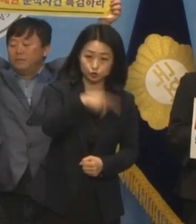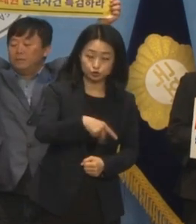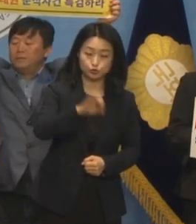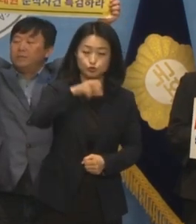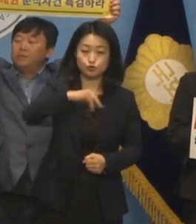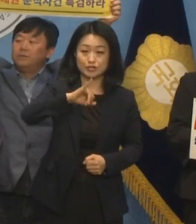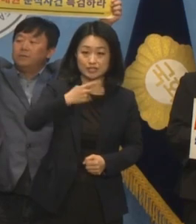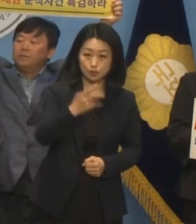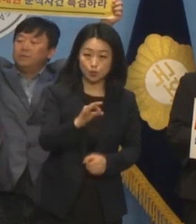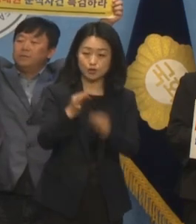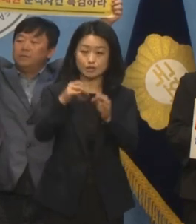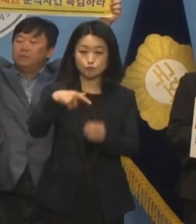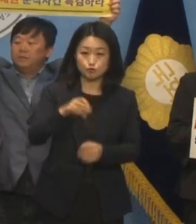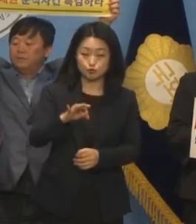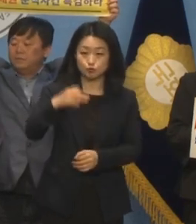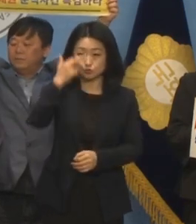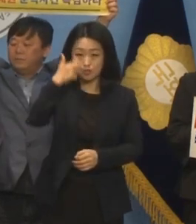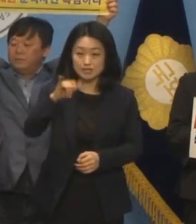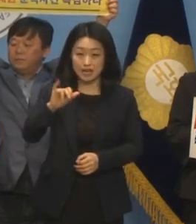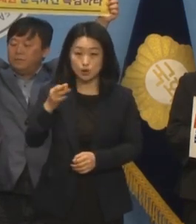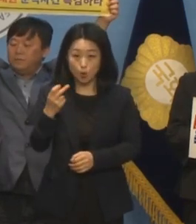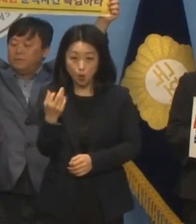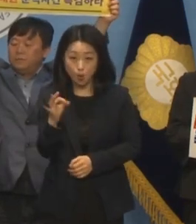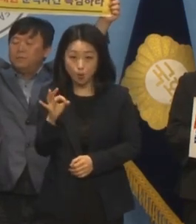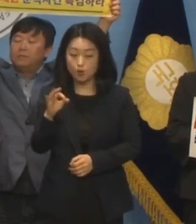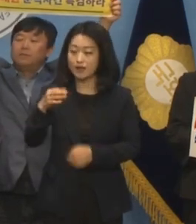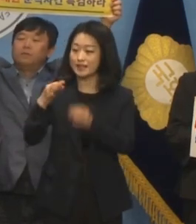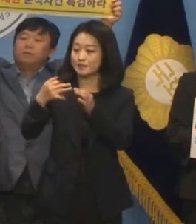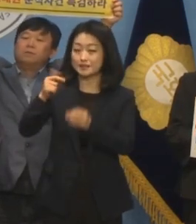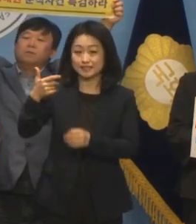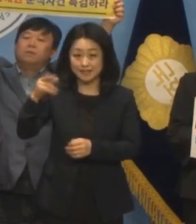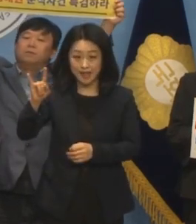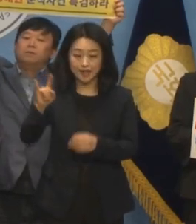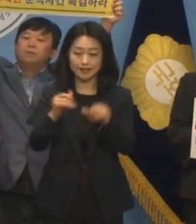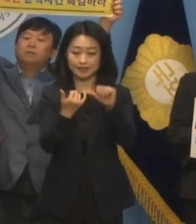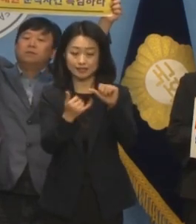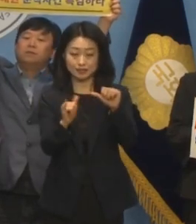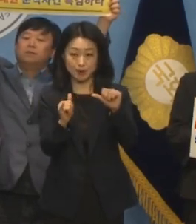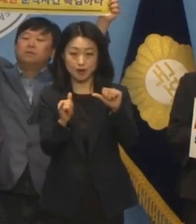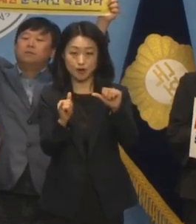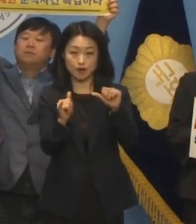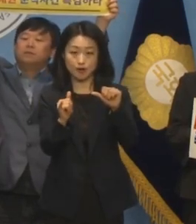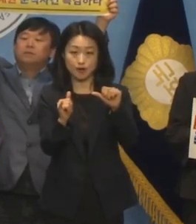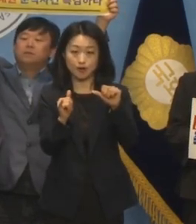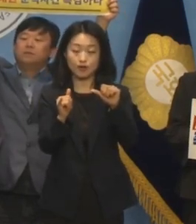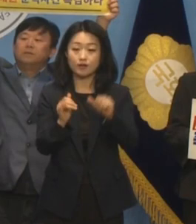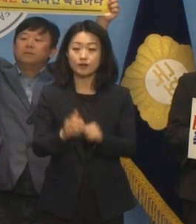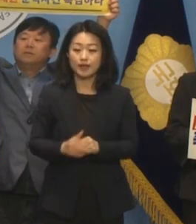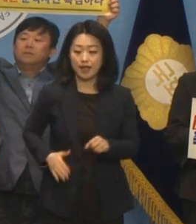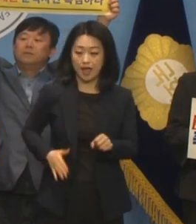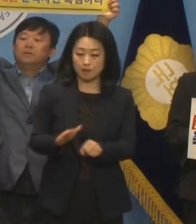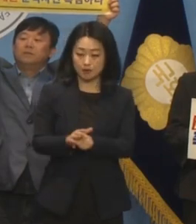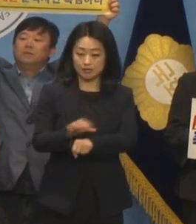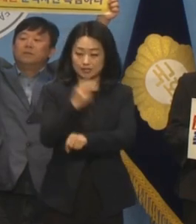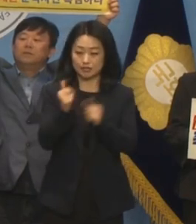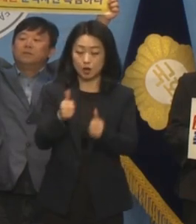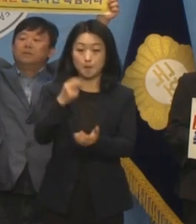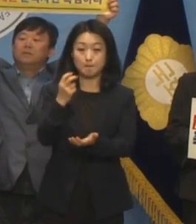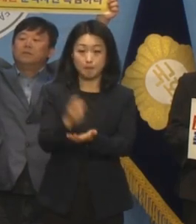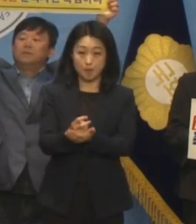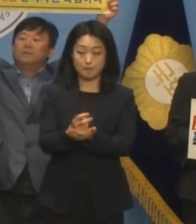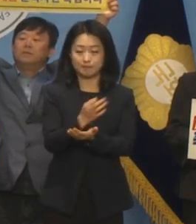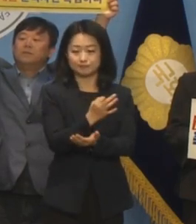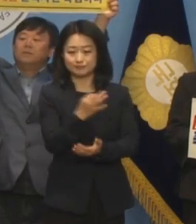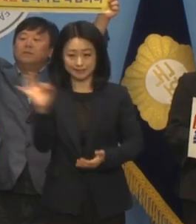유희동, 김웅, 최재형, 김근태 의원 등 5분의 의원이 해병대원 특검법에 찬성하겠다고